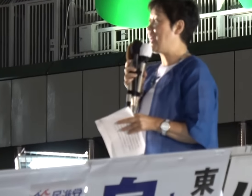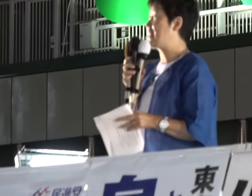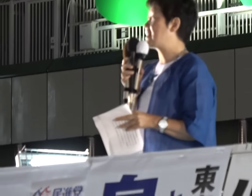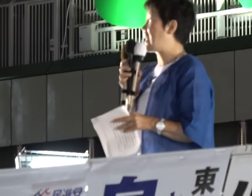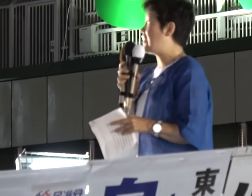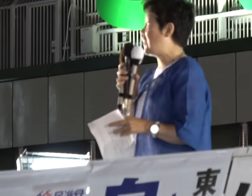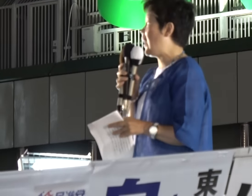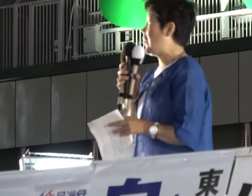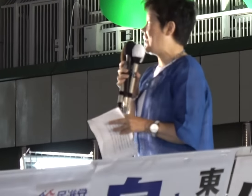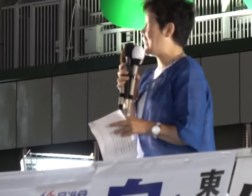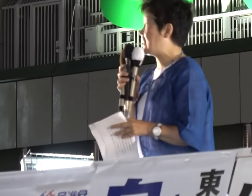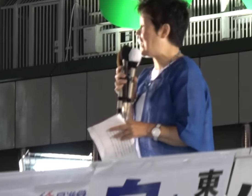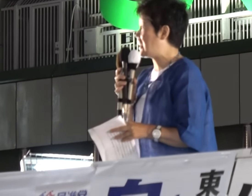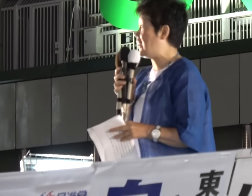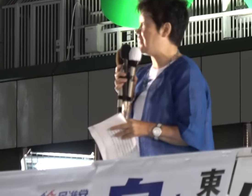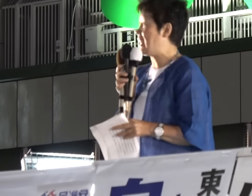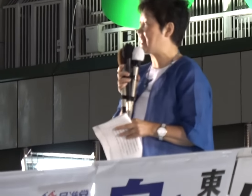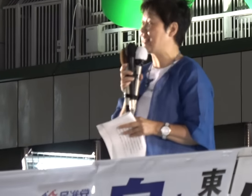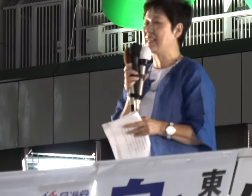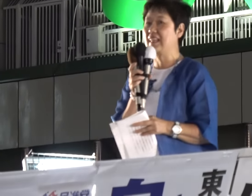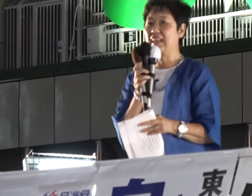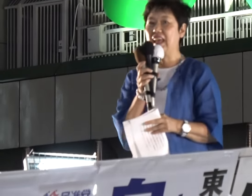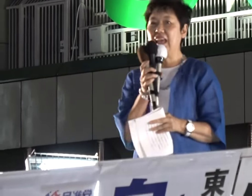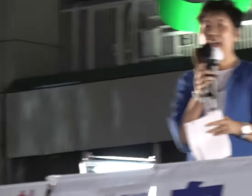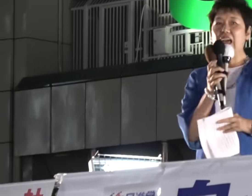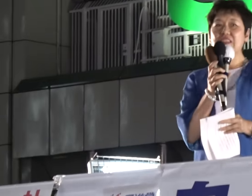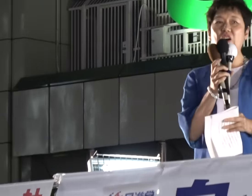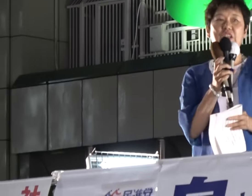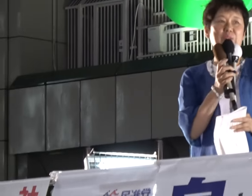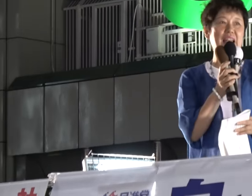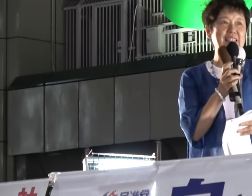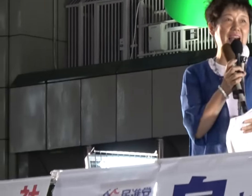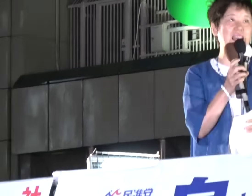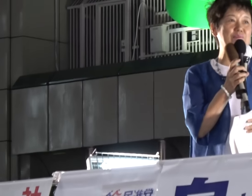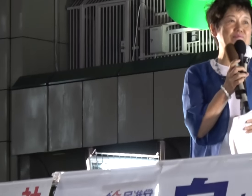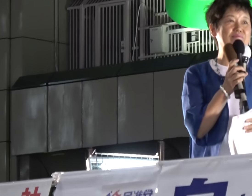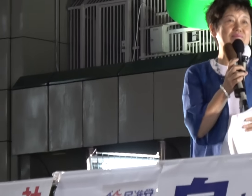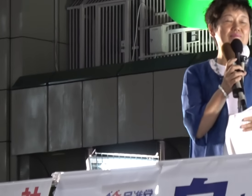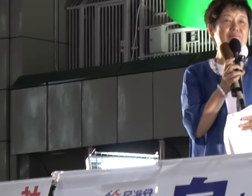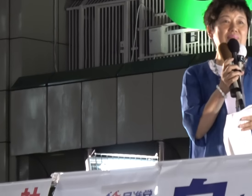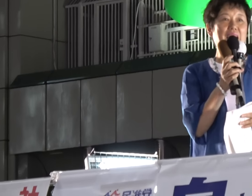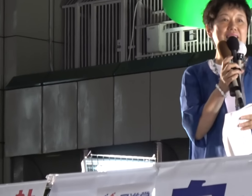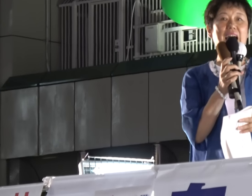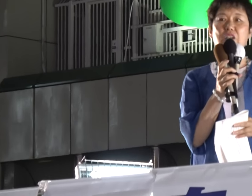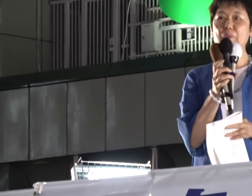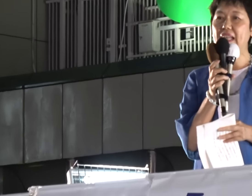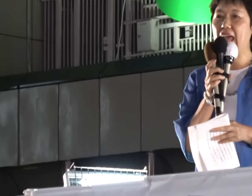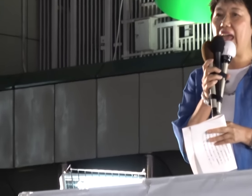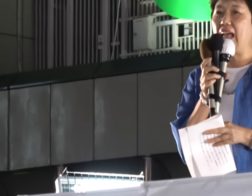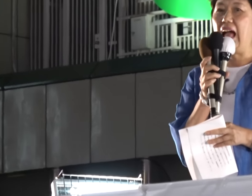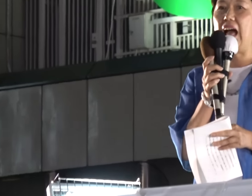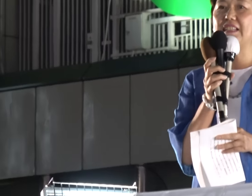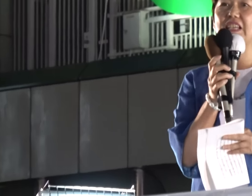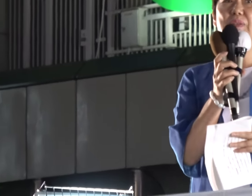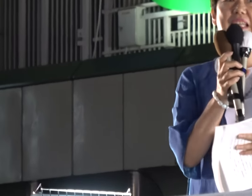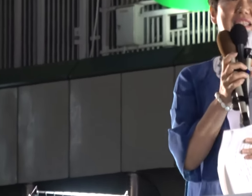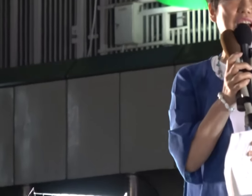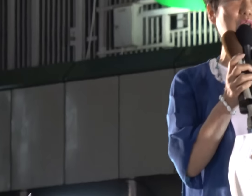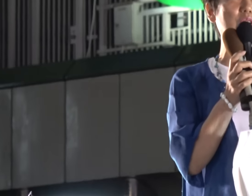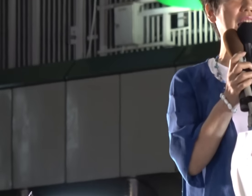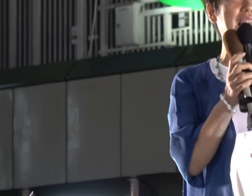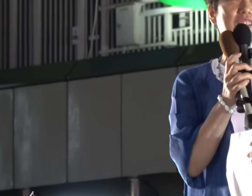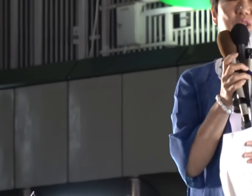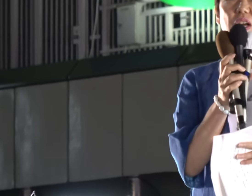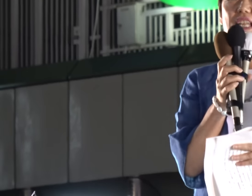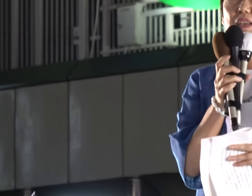街頭での演説会をいただきたいと思います。どうぞ皆さん、最後まで8位まで